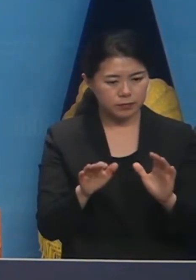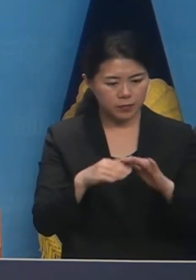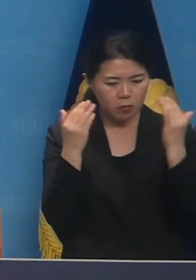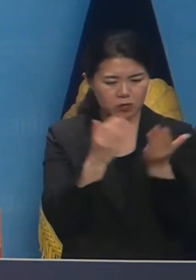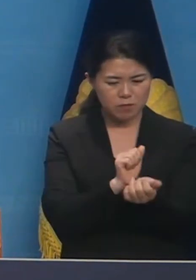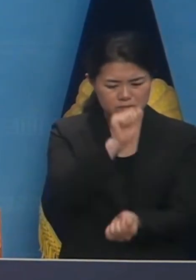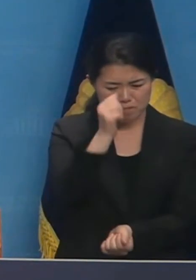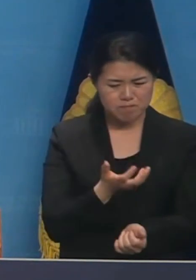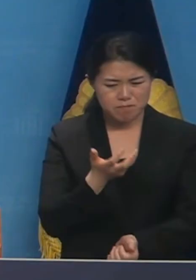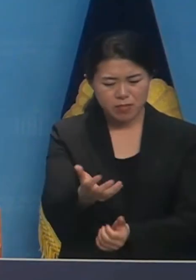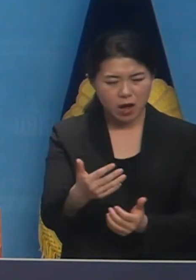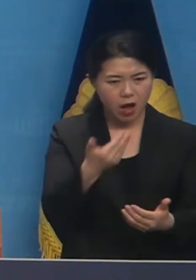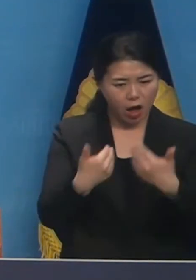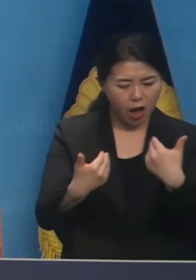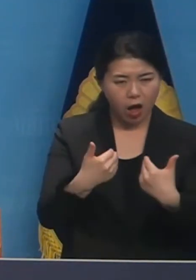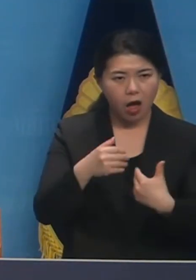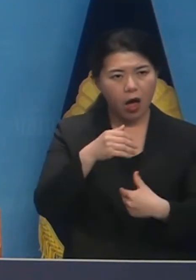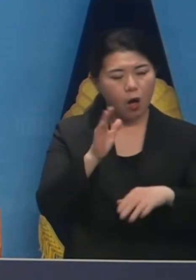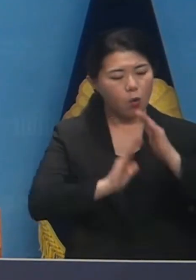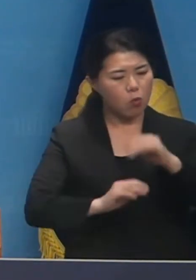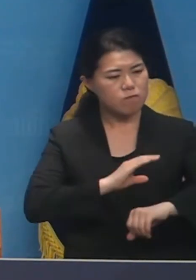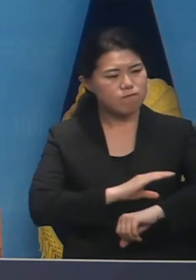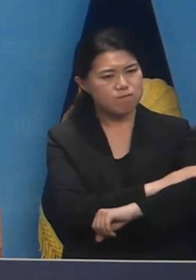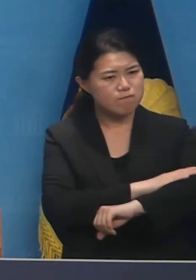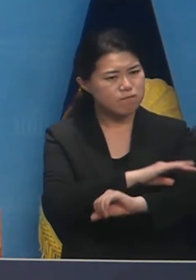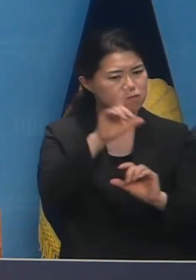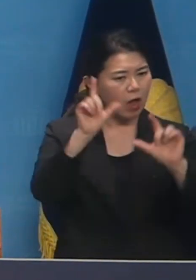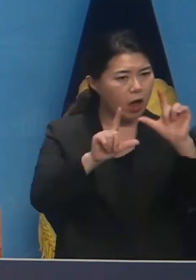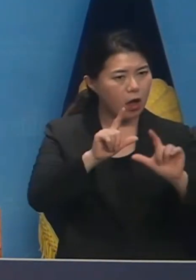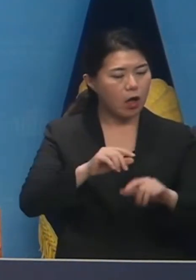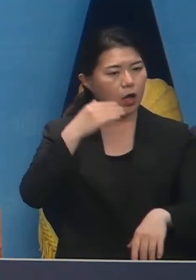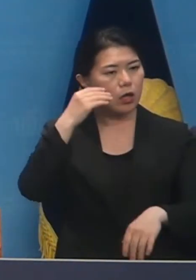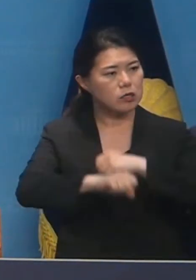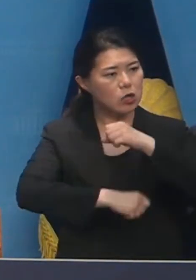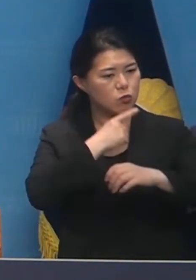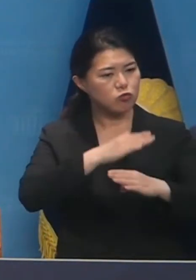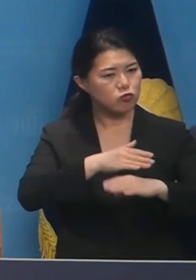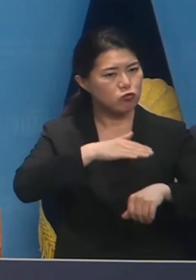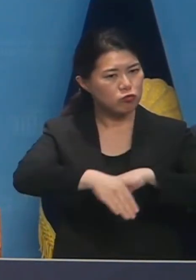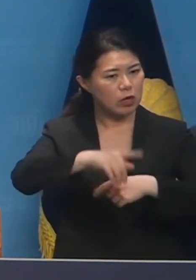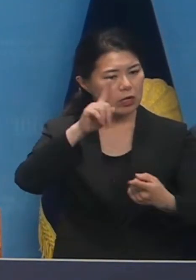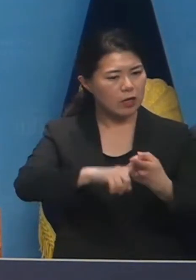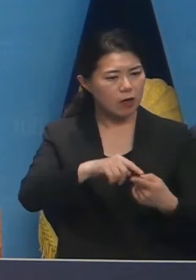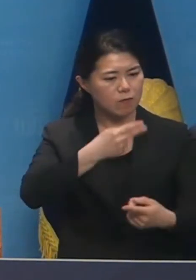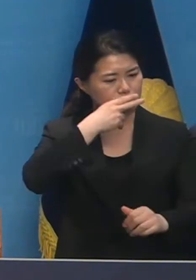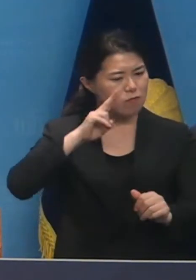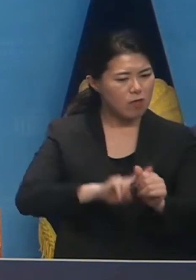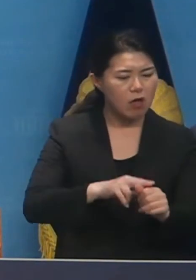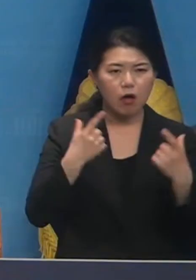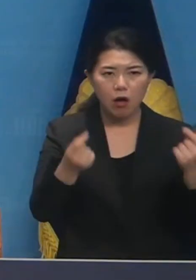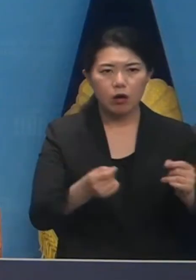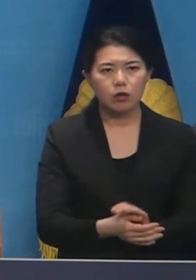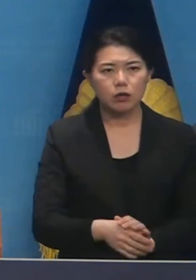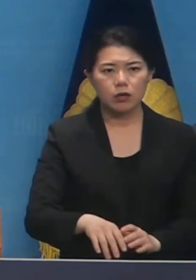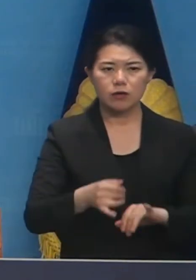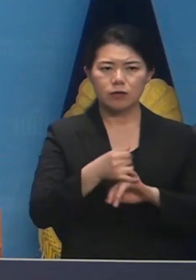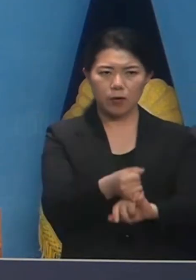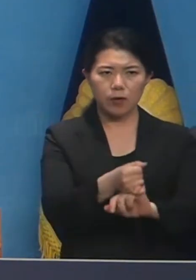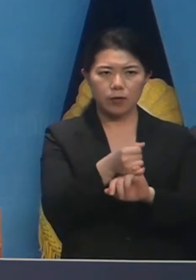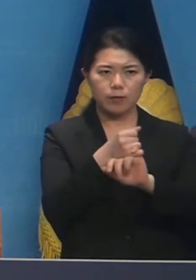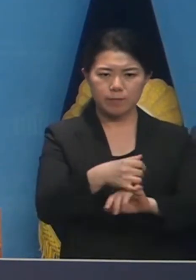목사실까지 침탈한 공권력의 행태는 자유민주주의 질서에 대한 중대한 도전이며